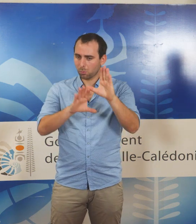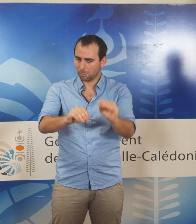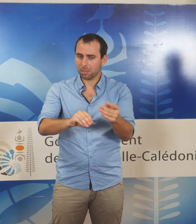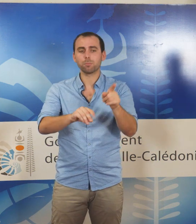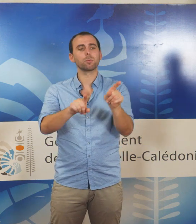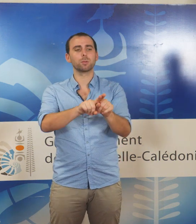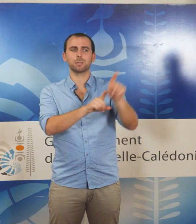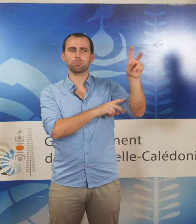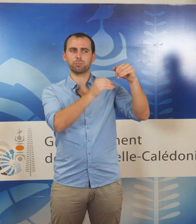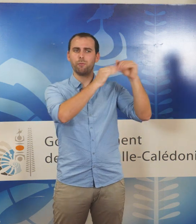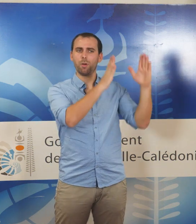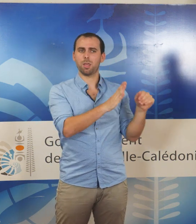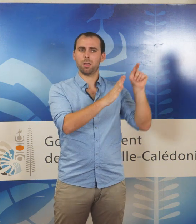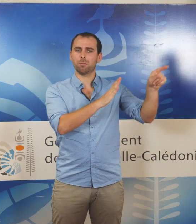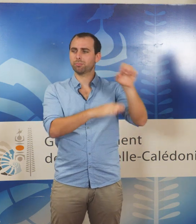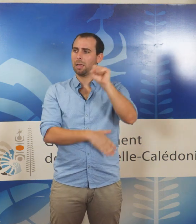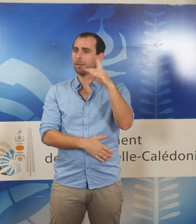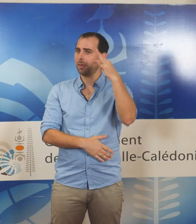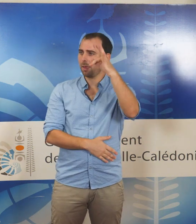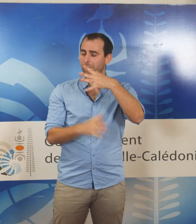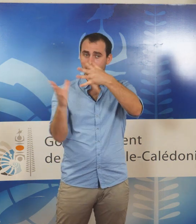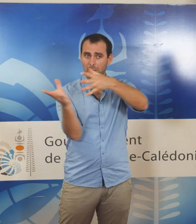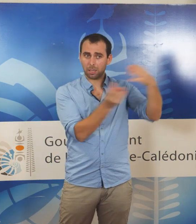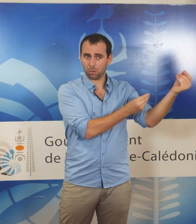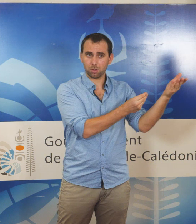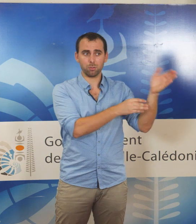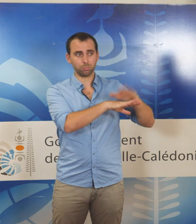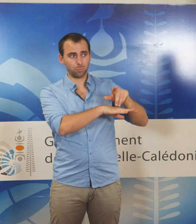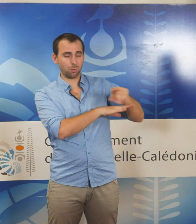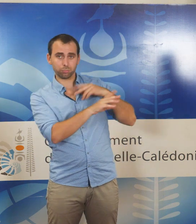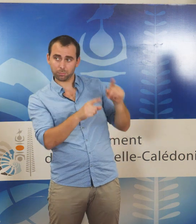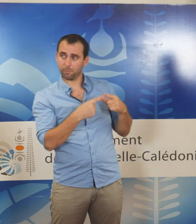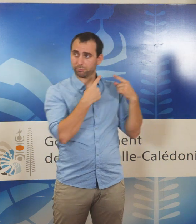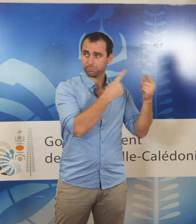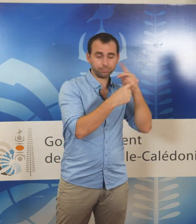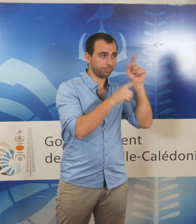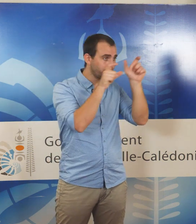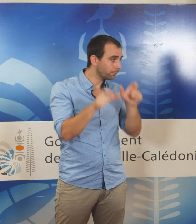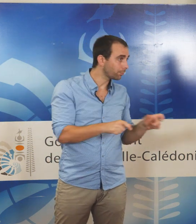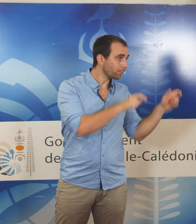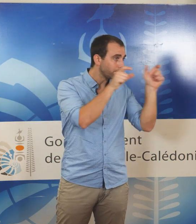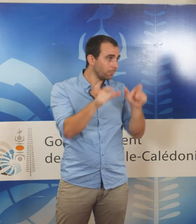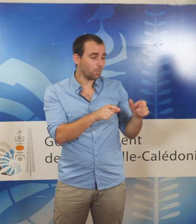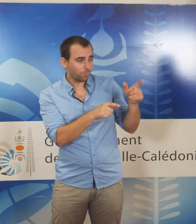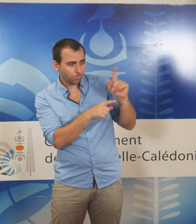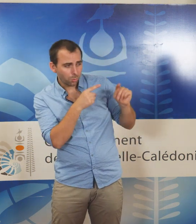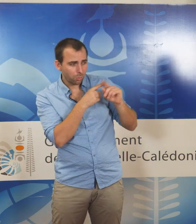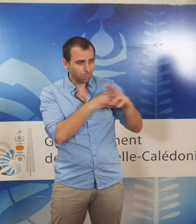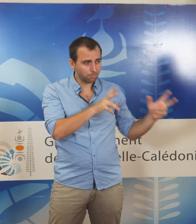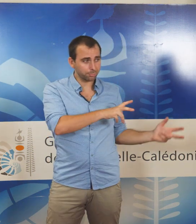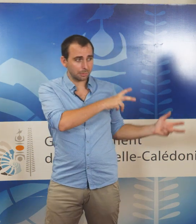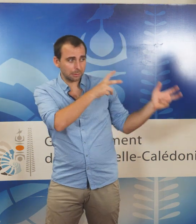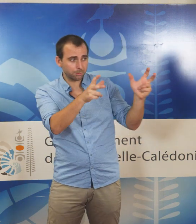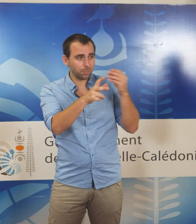accueilli les SDF, donc le foyer de la FELP. Donc, voir aussi comment est-ce que les choses sont remis en place pour